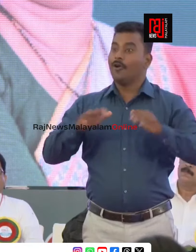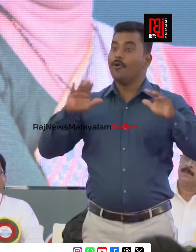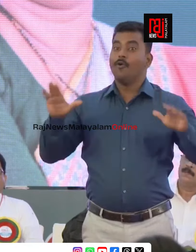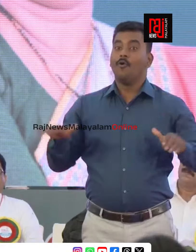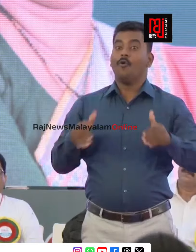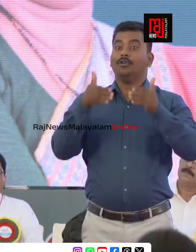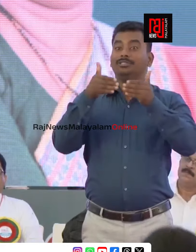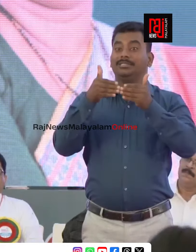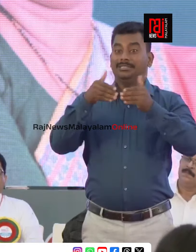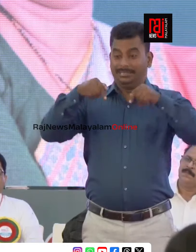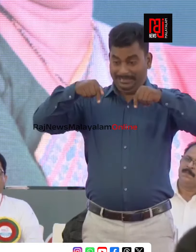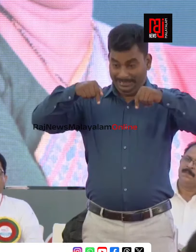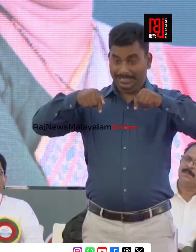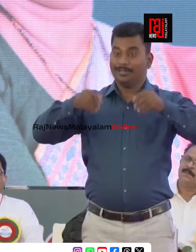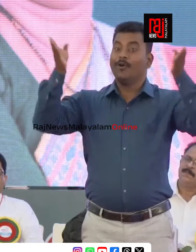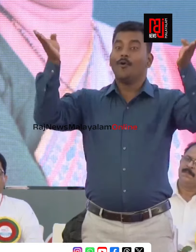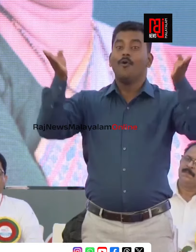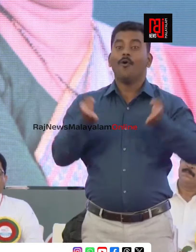കൂടിയിരിക്കുന്നത്.